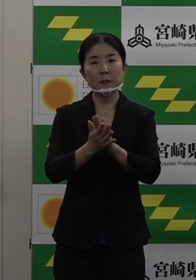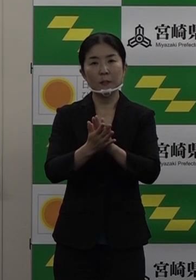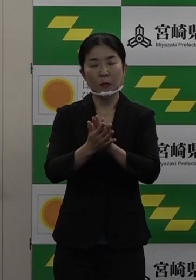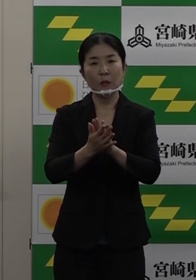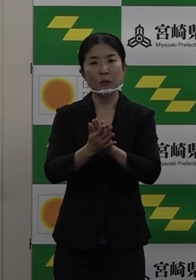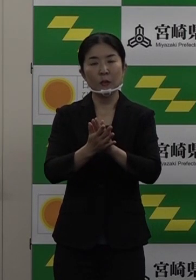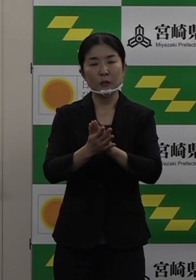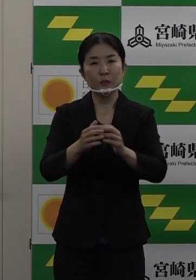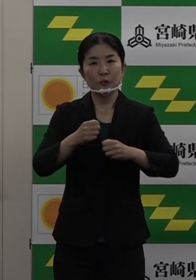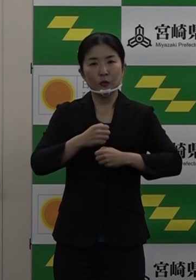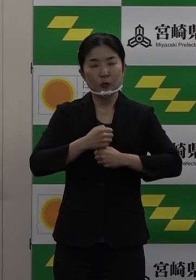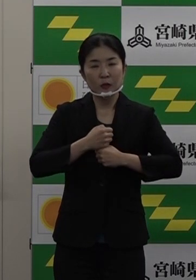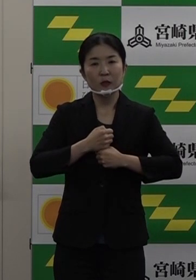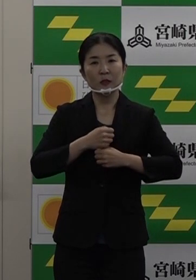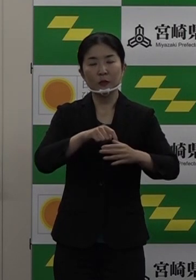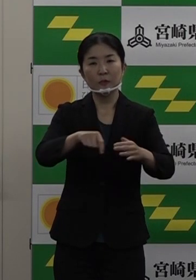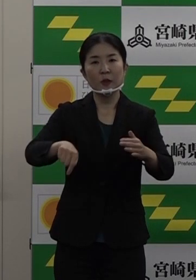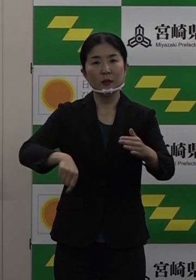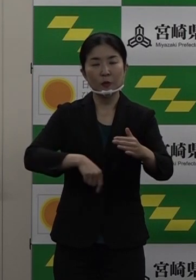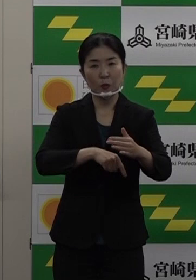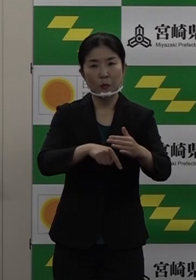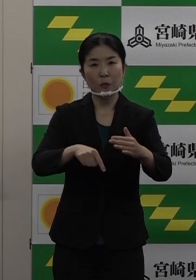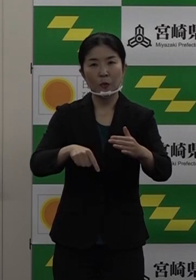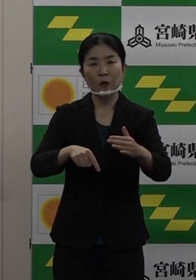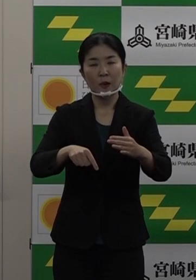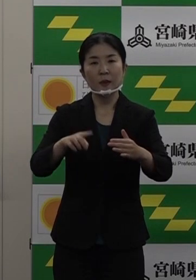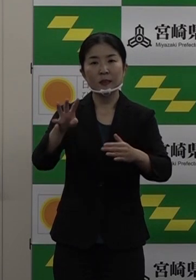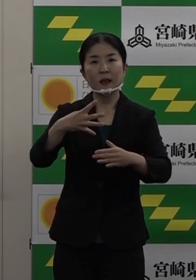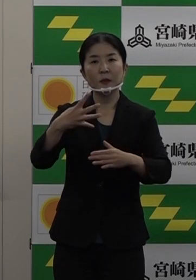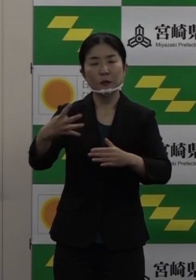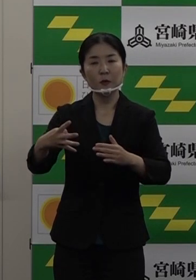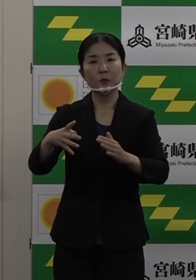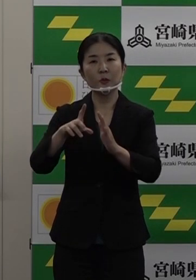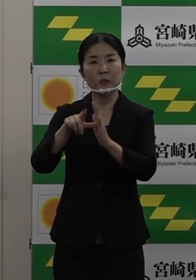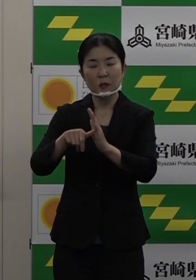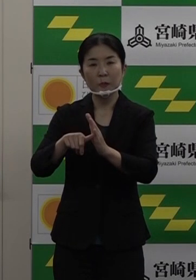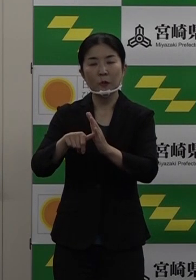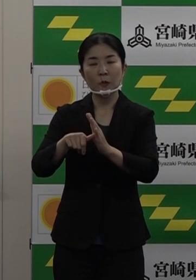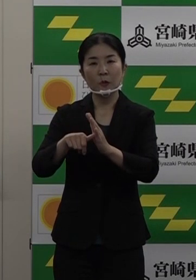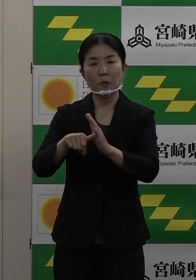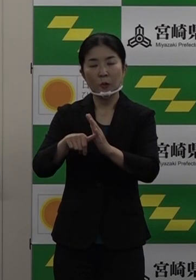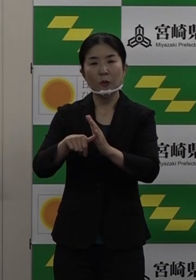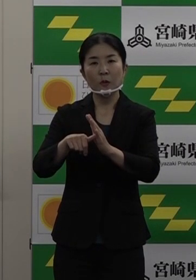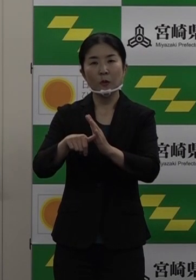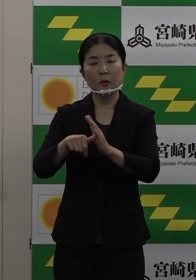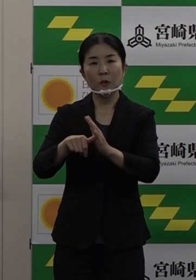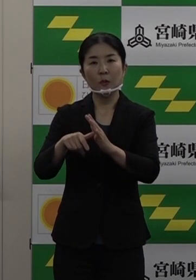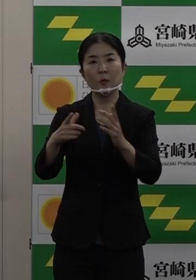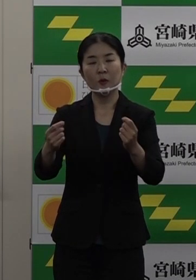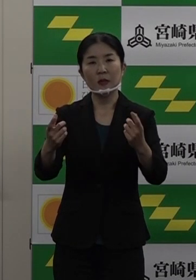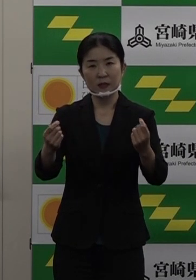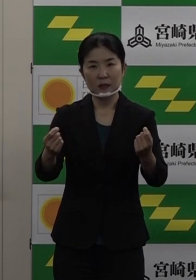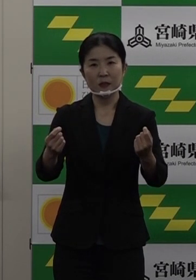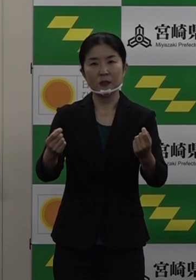で注意喚起をしていた内容というものがですね、今回第4波でも生じてしまったというところであります。